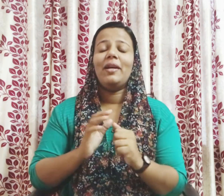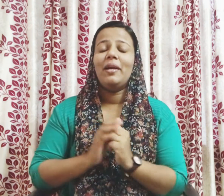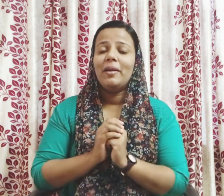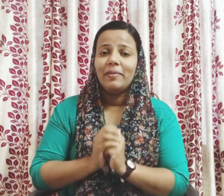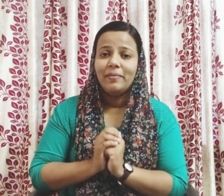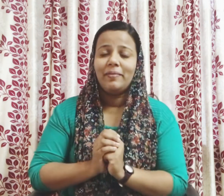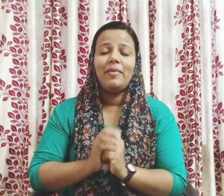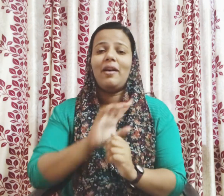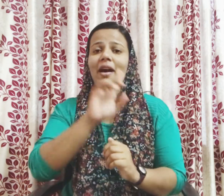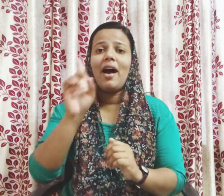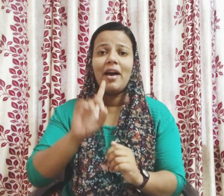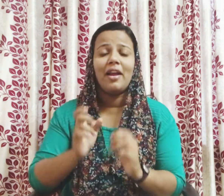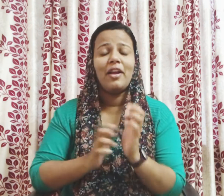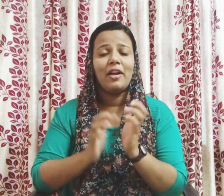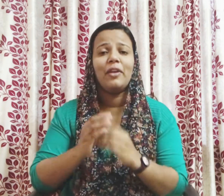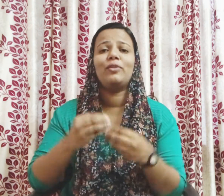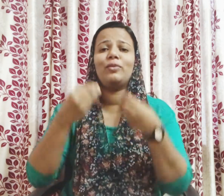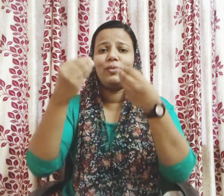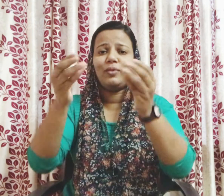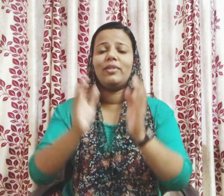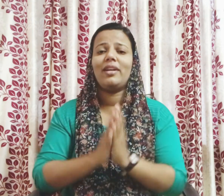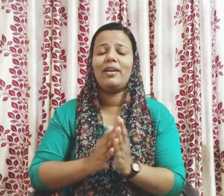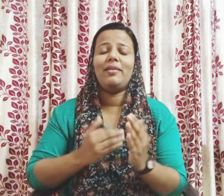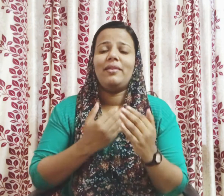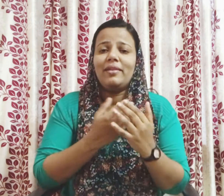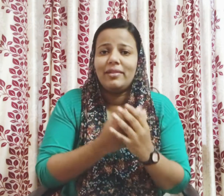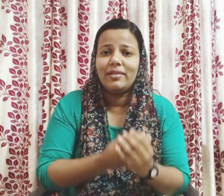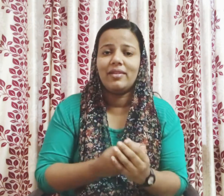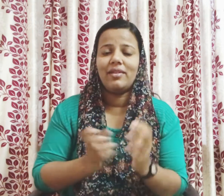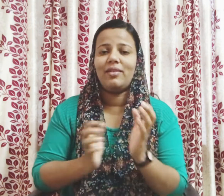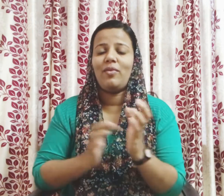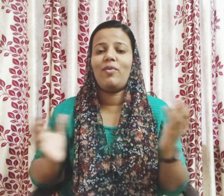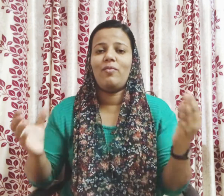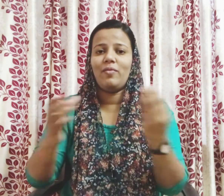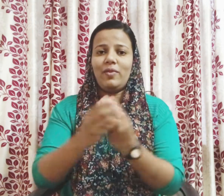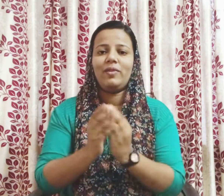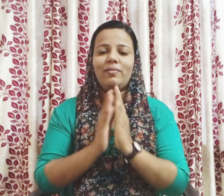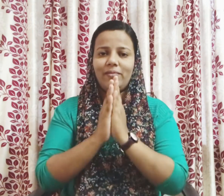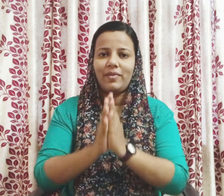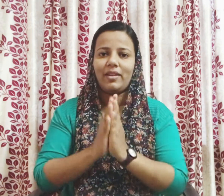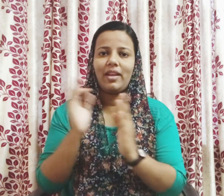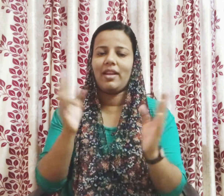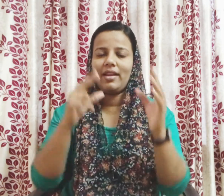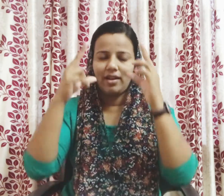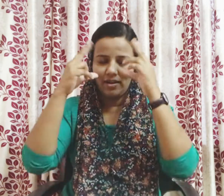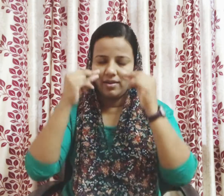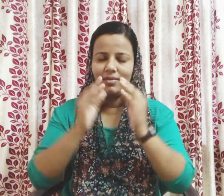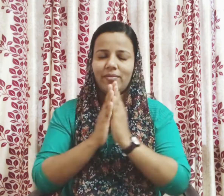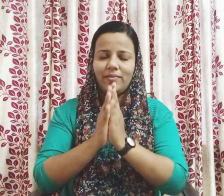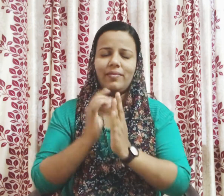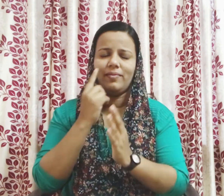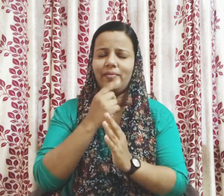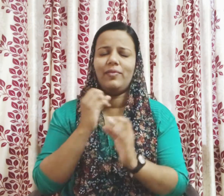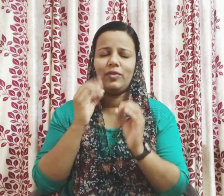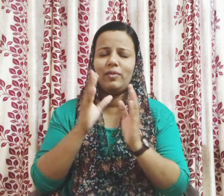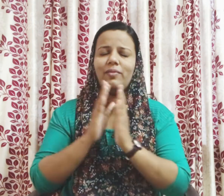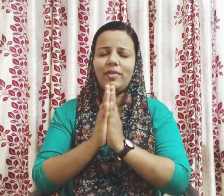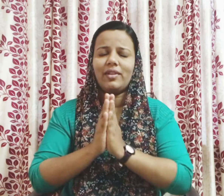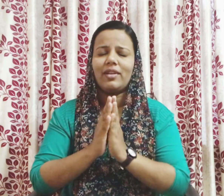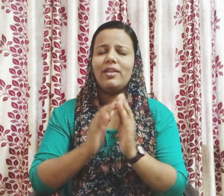ആരാധനകൾക്കും സ്തുതികൾക്കും യോഗ്യനായവൻ്റെ അടുക്കലേക്ക് നമുക്ക് വാഴ്ത്തു വരാം. നമുക്ക് ഒരുമിച്ച് പ്രാർത്ഥിക്കാം. എല്ലാവരുടെയും കണ്ണുകൾ അടച്ച് അമേനാധനങ്ങളെ തുറന്ന് പ്രാർത്ഥിച്ചാട്ടെ. ഞങ്ങളുടെ